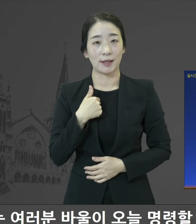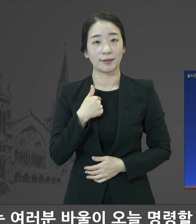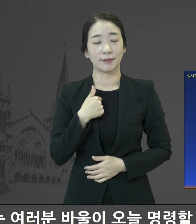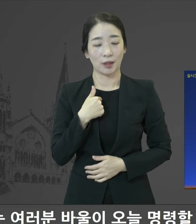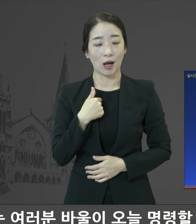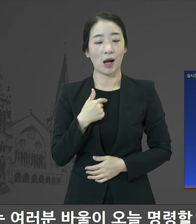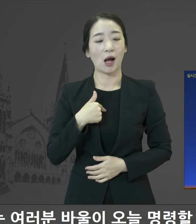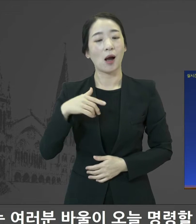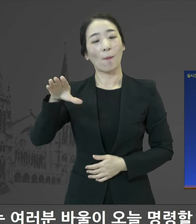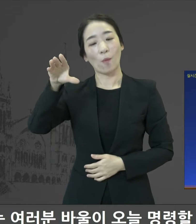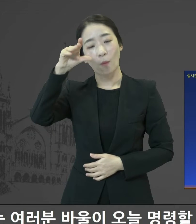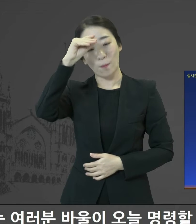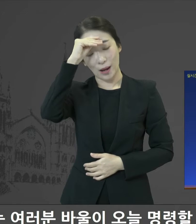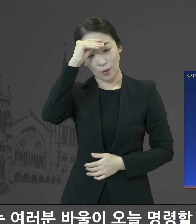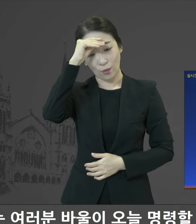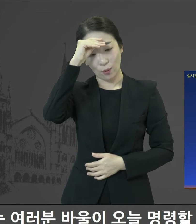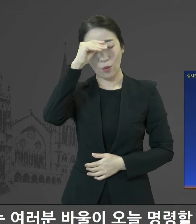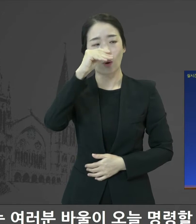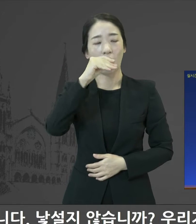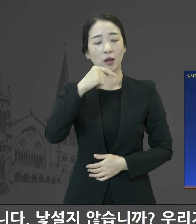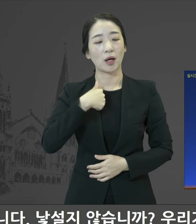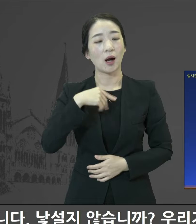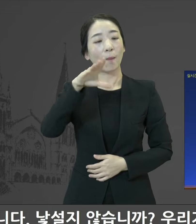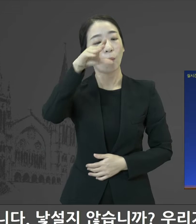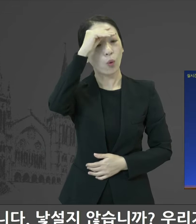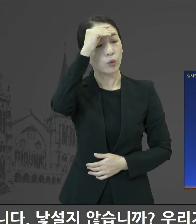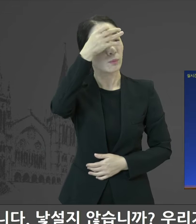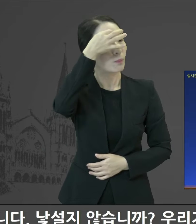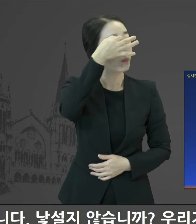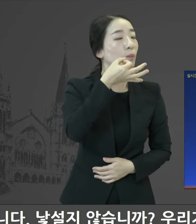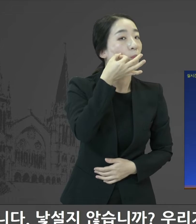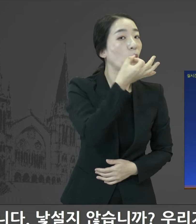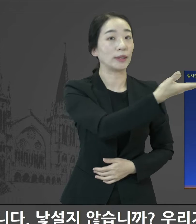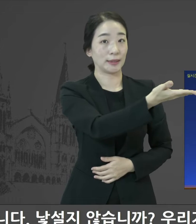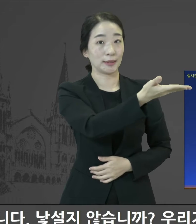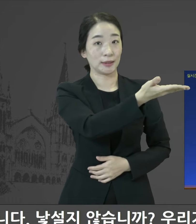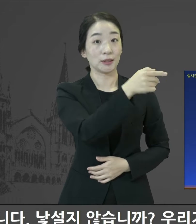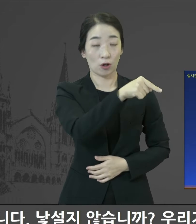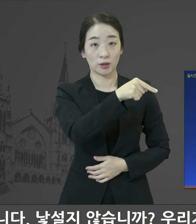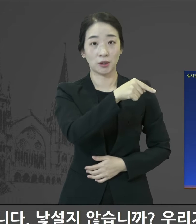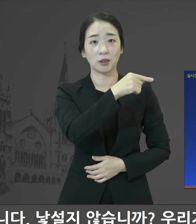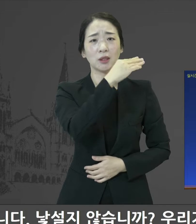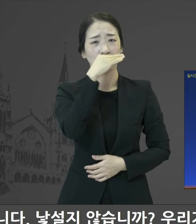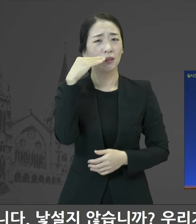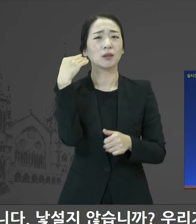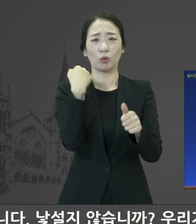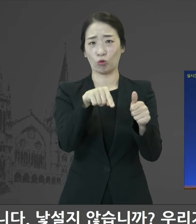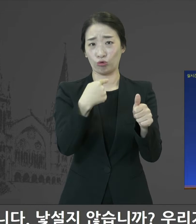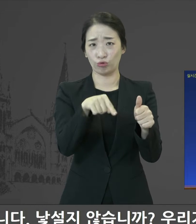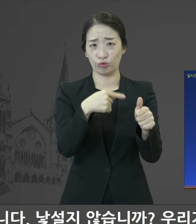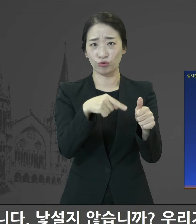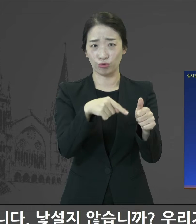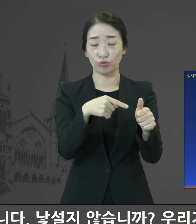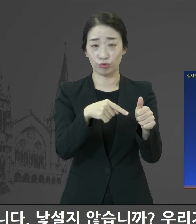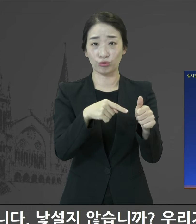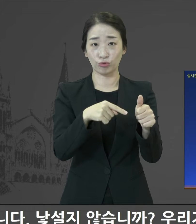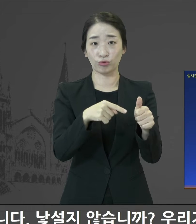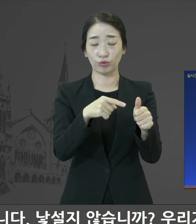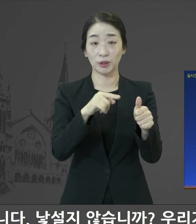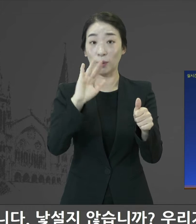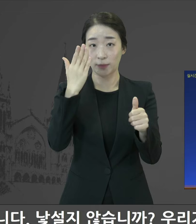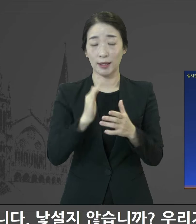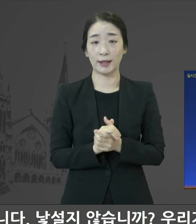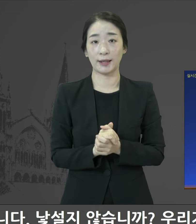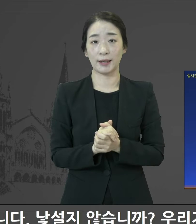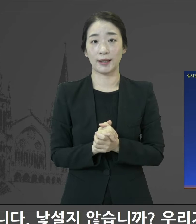보이고 본을 받는 삶은 사실은 교육의 기본 중의 기본입니다. 인간에게 교육이라는 이런 그